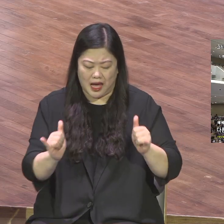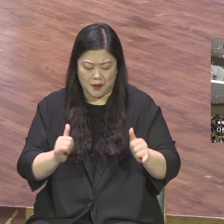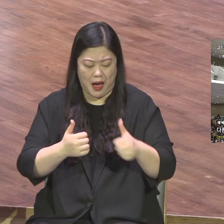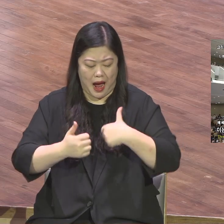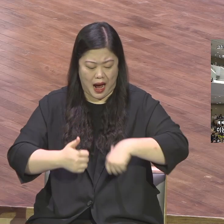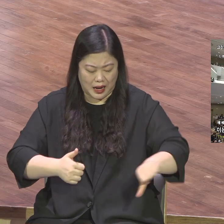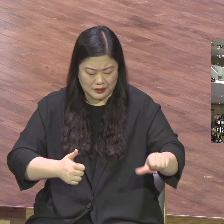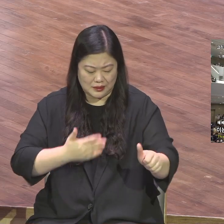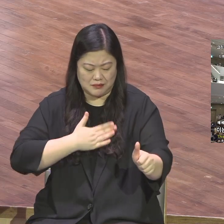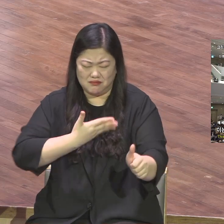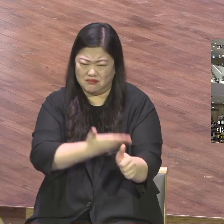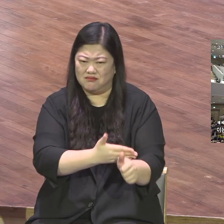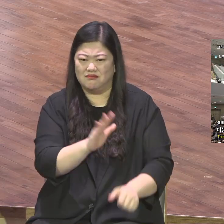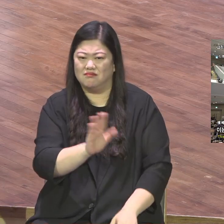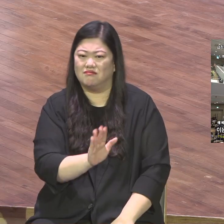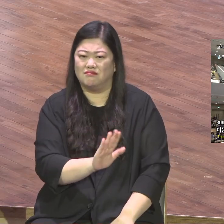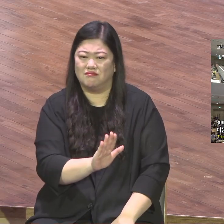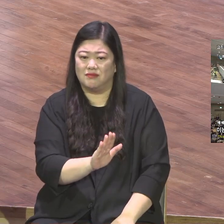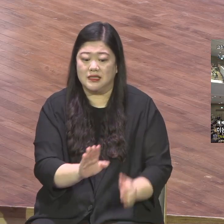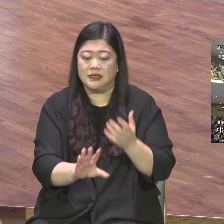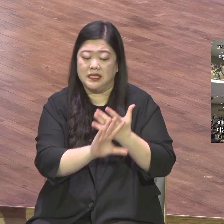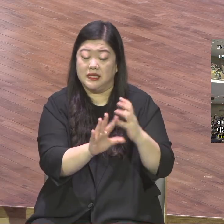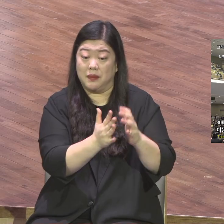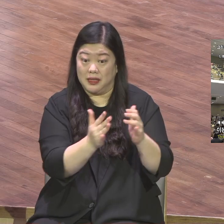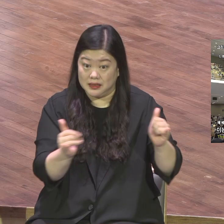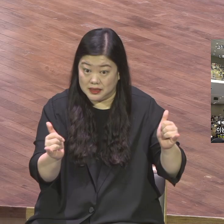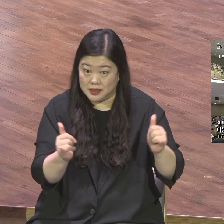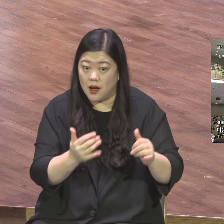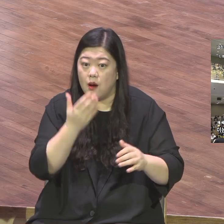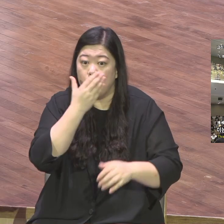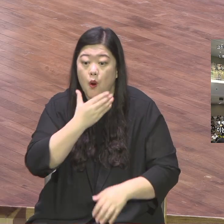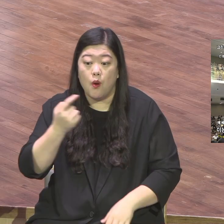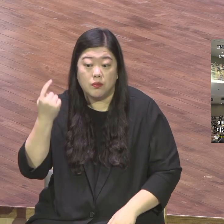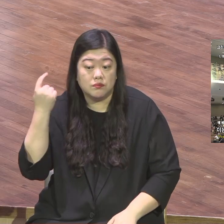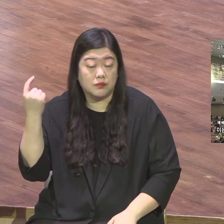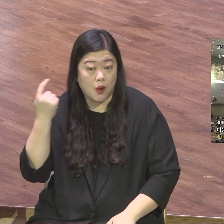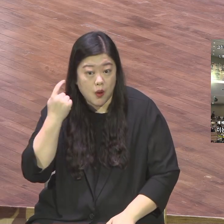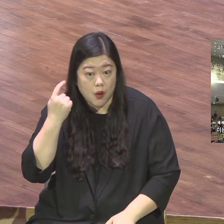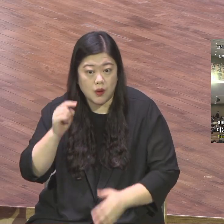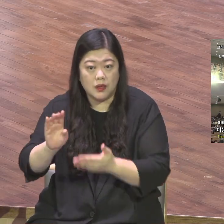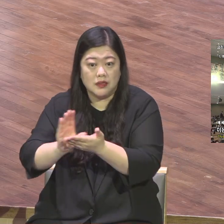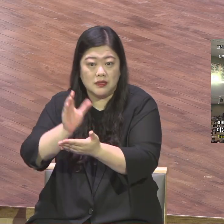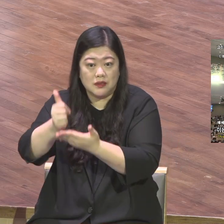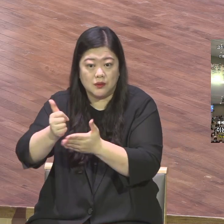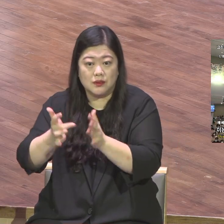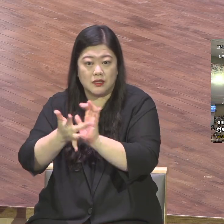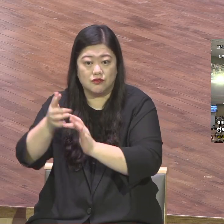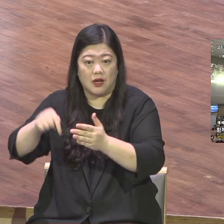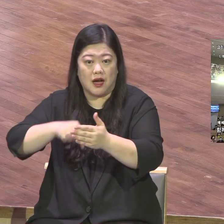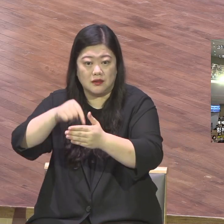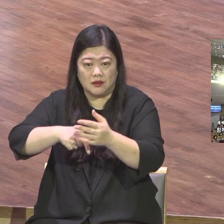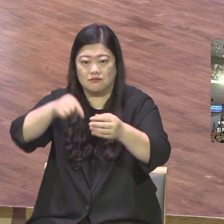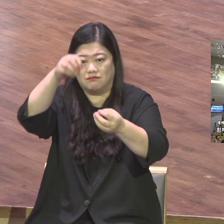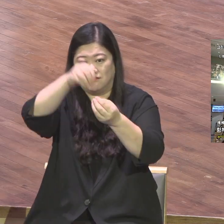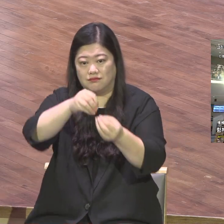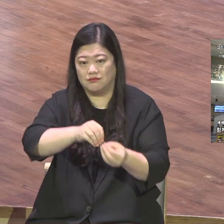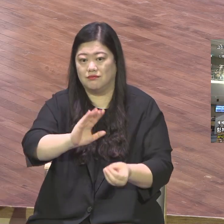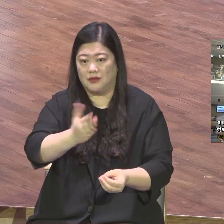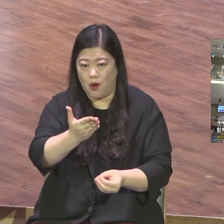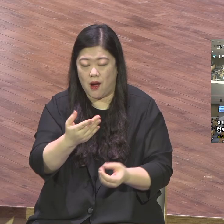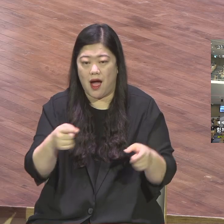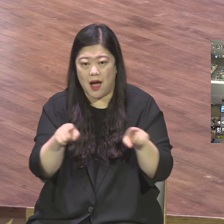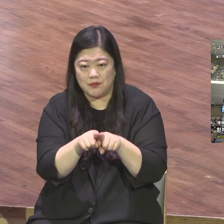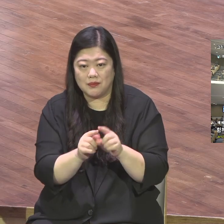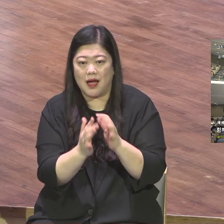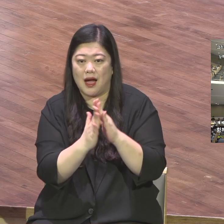알리지 아니하셨으니 이는 이방인들이 복음으로 말미암아 그리스도 예수 안에서 함께 상속자가 되고 함께 지체가